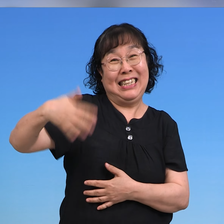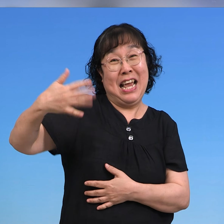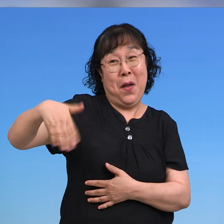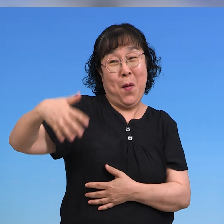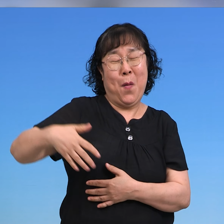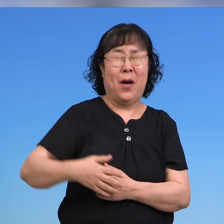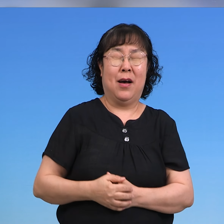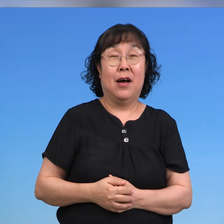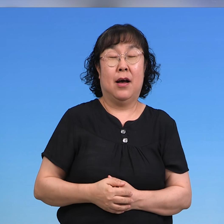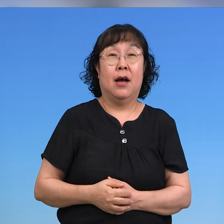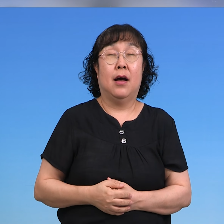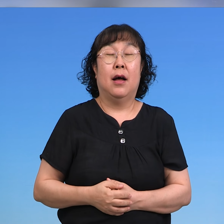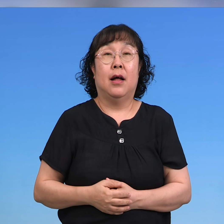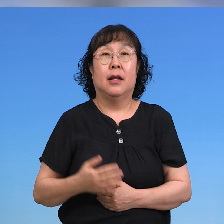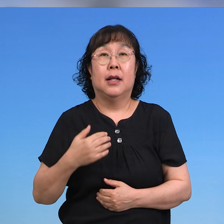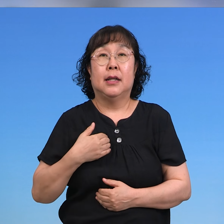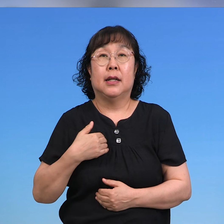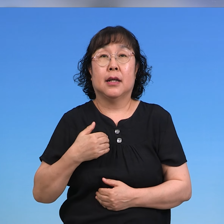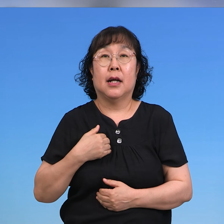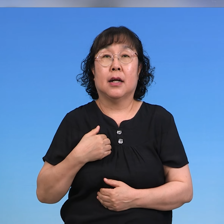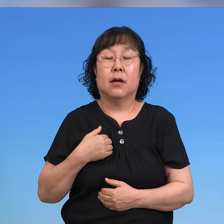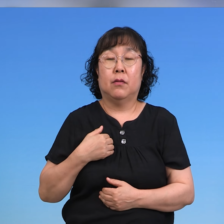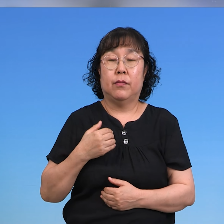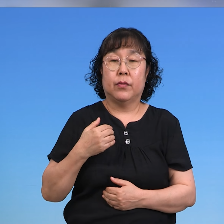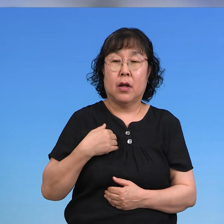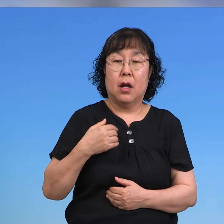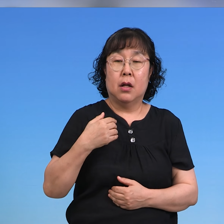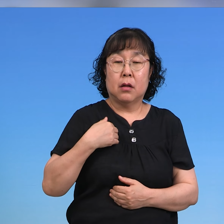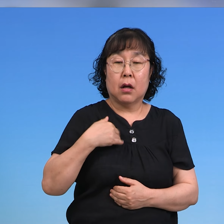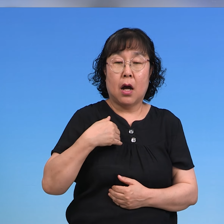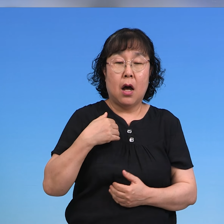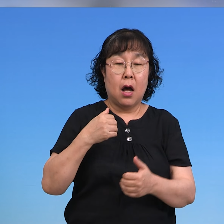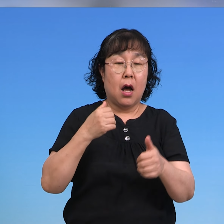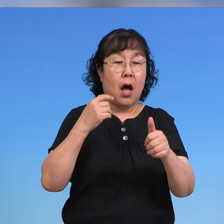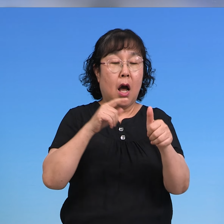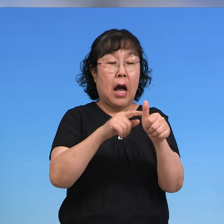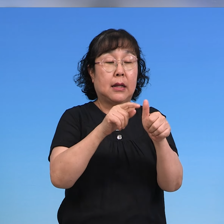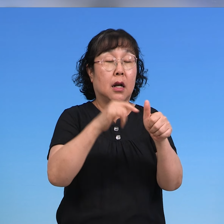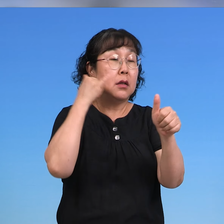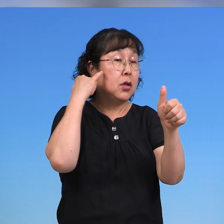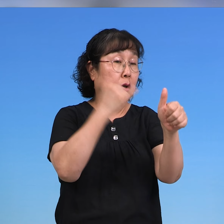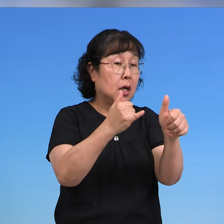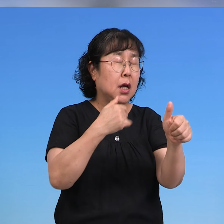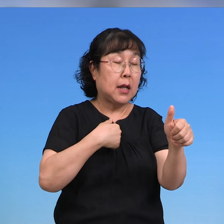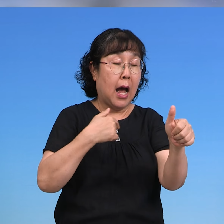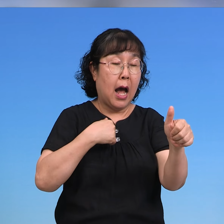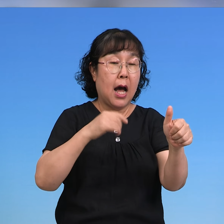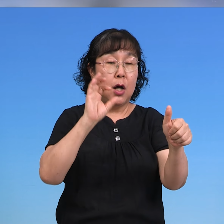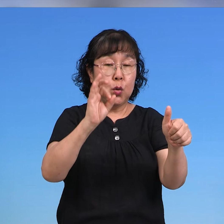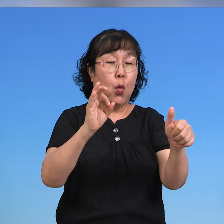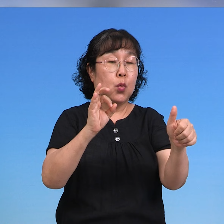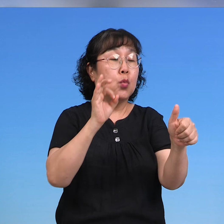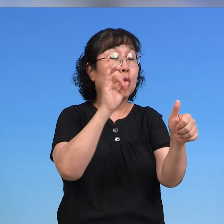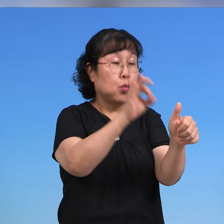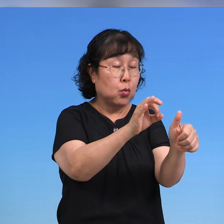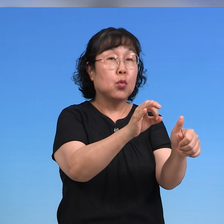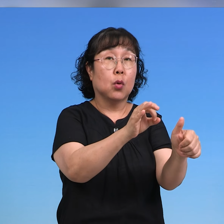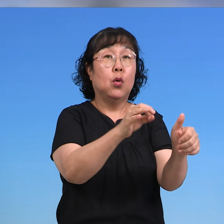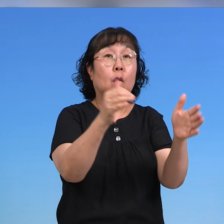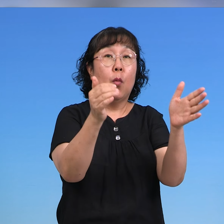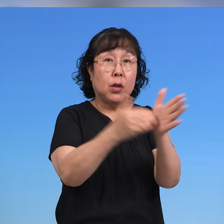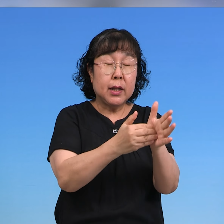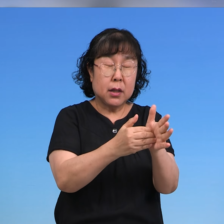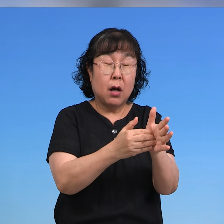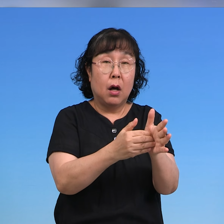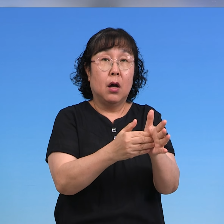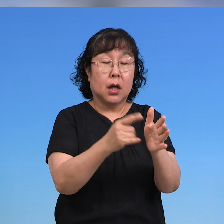위하여 전화로 미래형을 씁니까? 과거형을 씁니까? 아빠 이미 송금했다. 네 은행 가서 절차 밟으면 그 돈